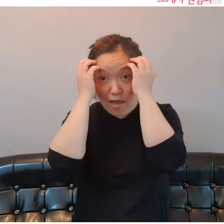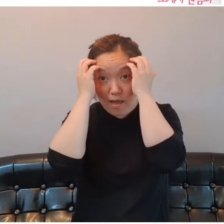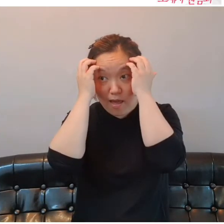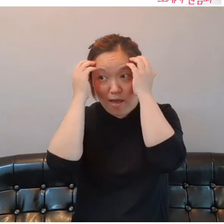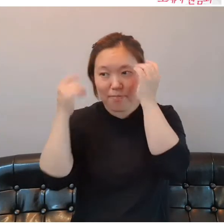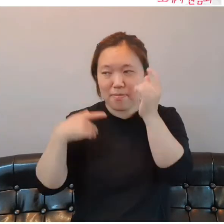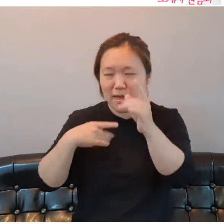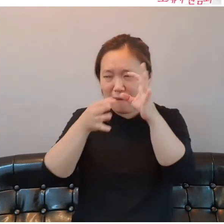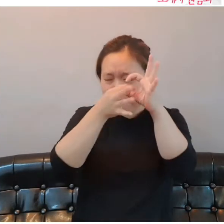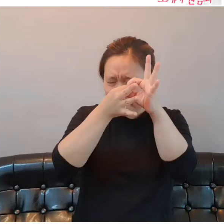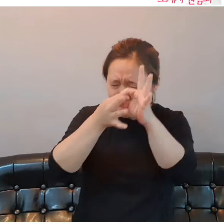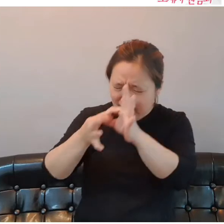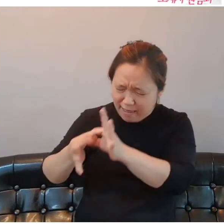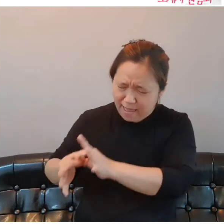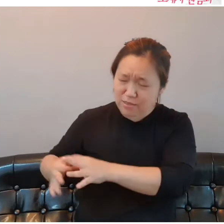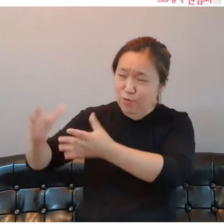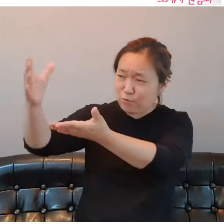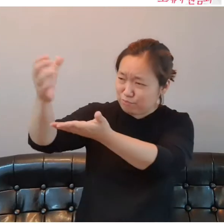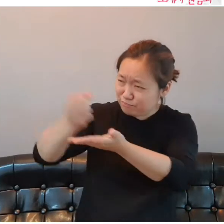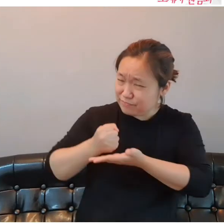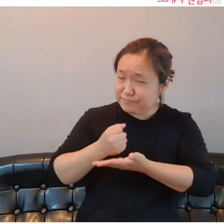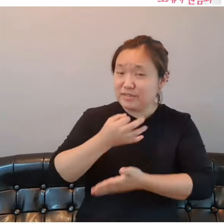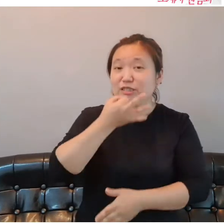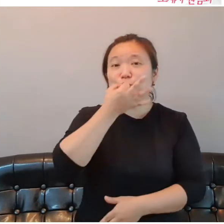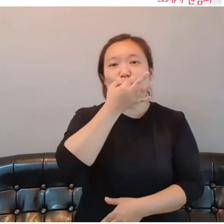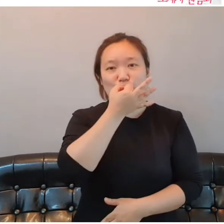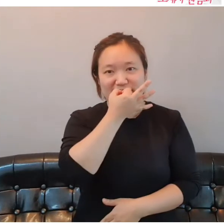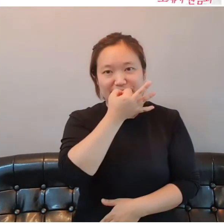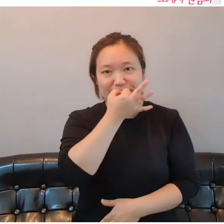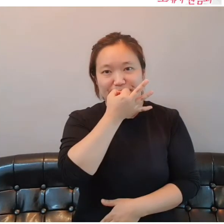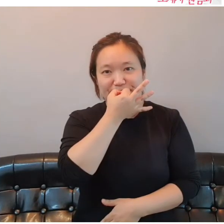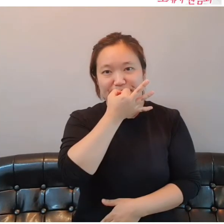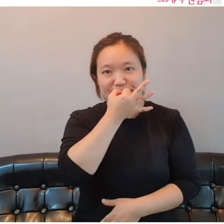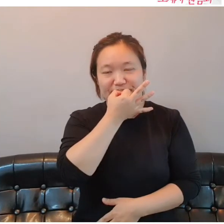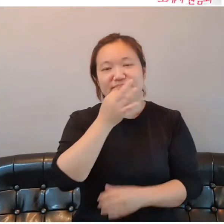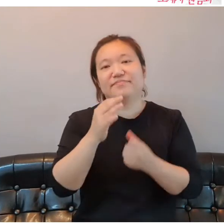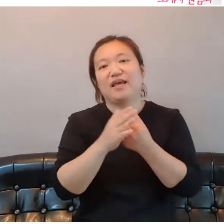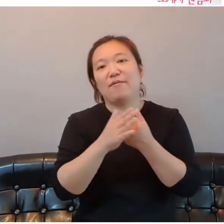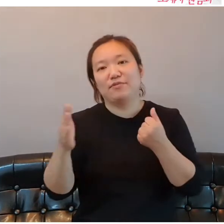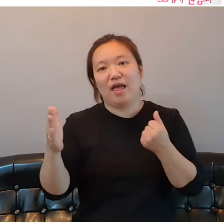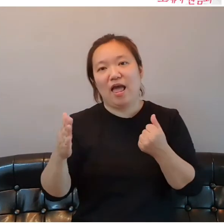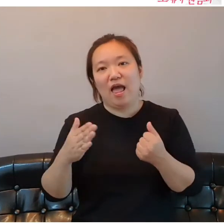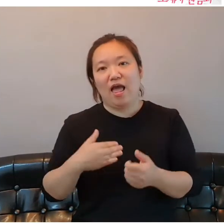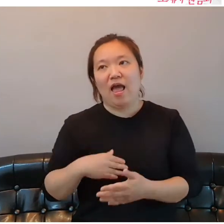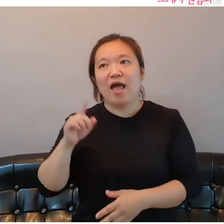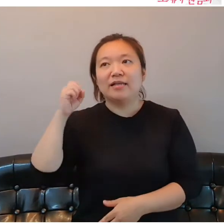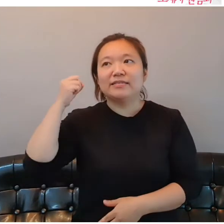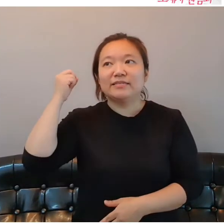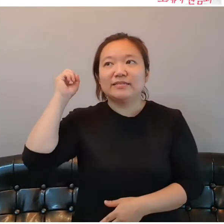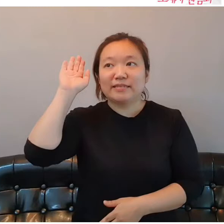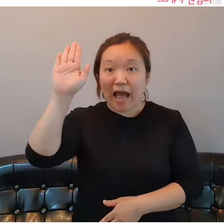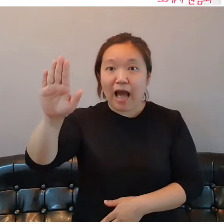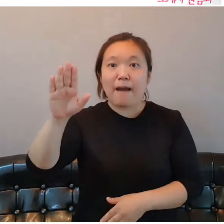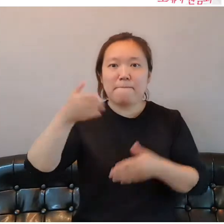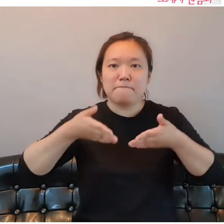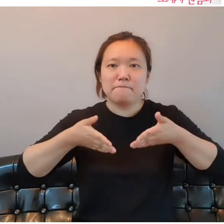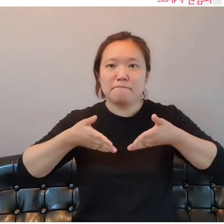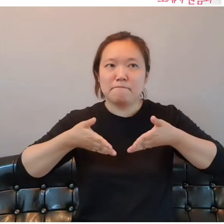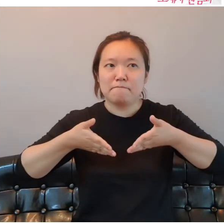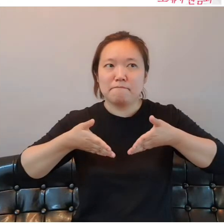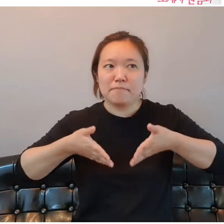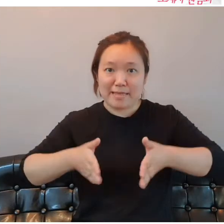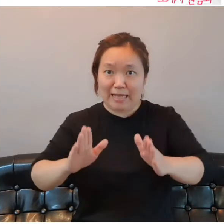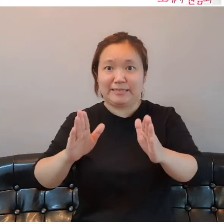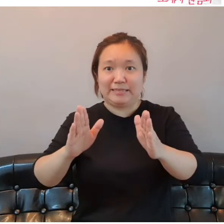번뇌예요. 끊임없이 취하려고 해서 취하려는 마음 때문에 내세에 또 다시 태어나게 되죠. 취하려는